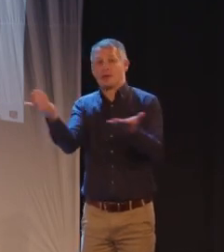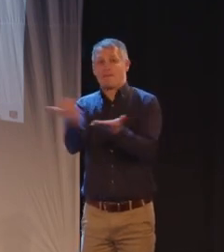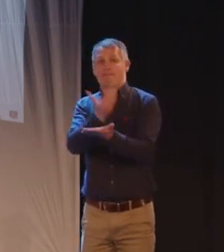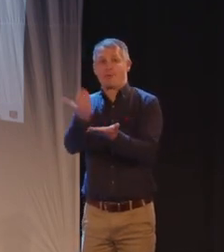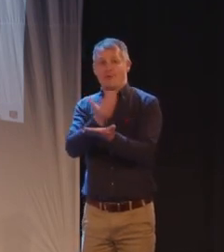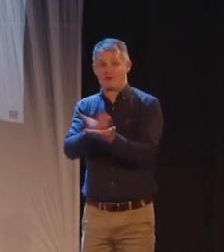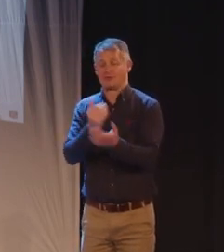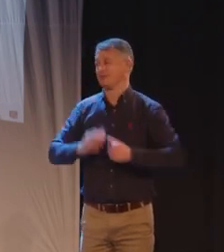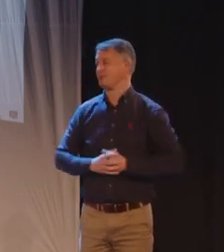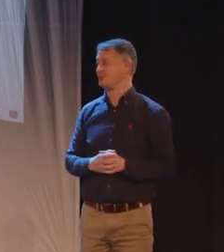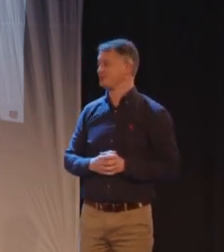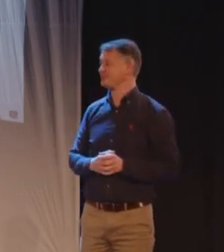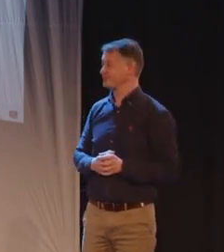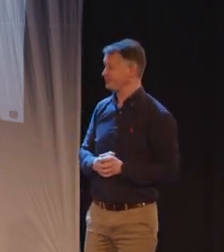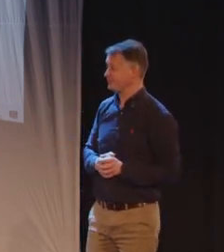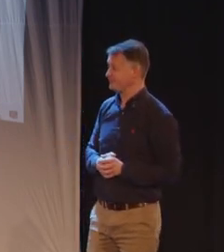în aceste povești.